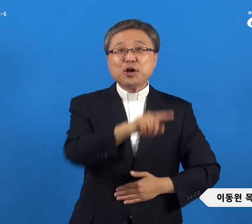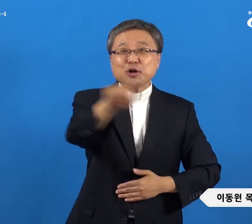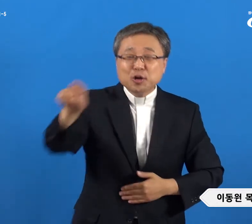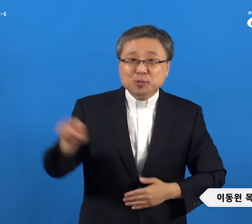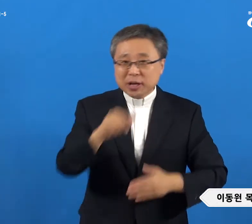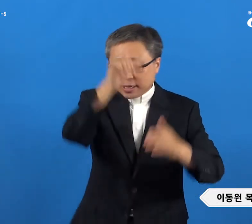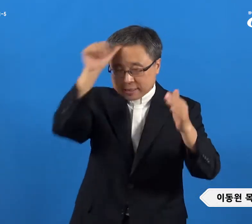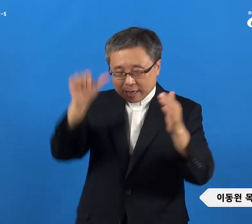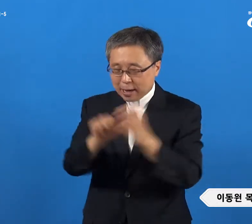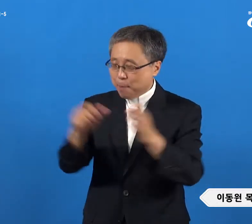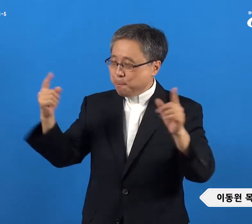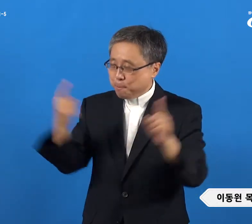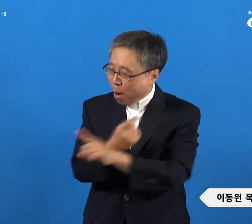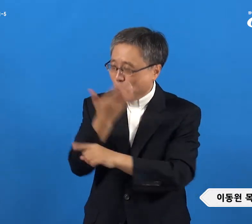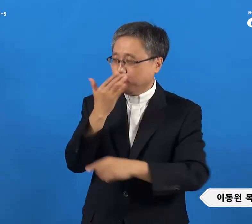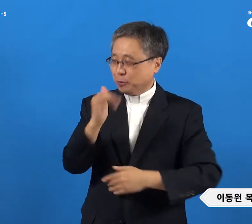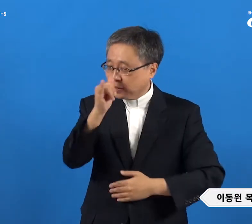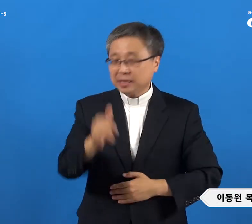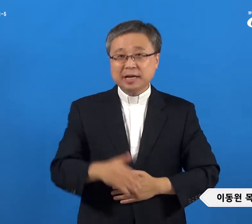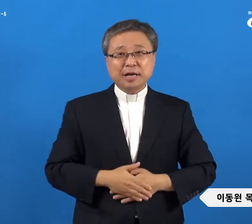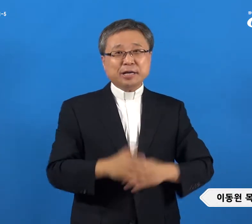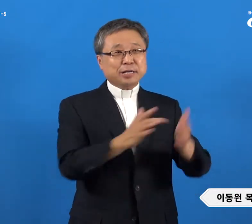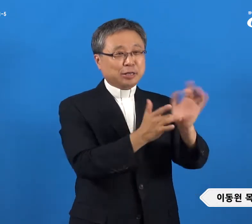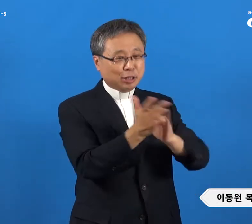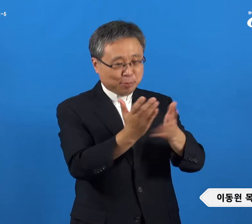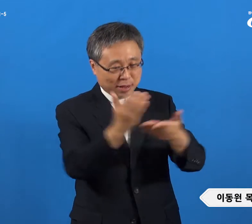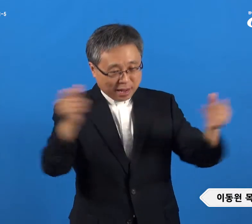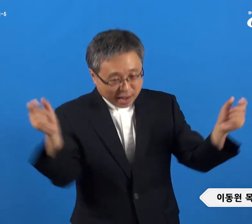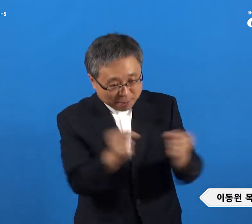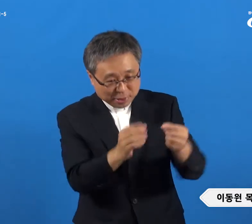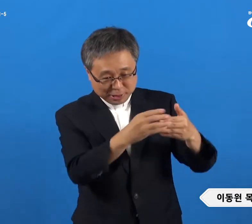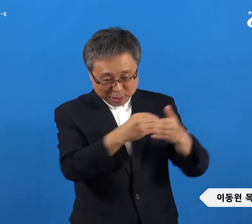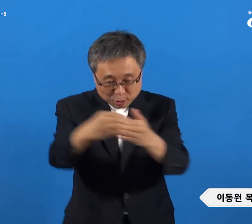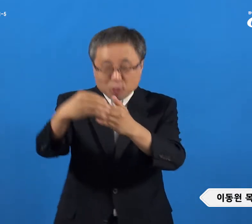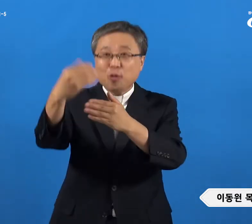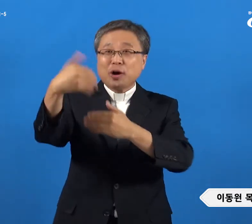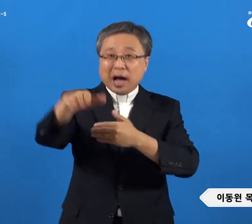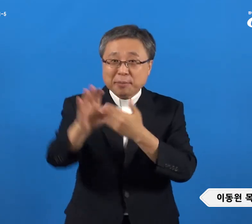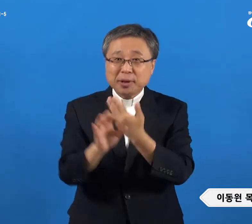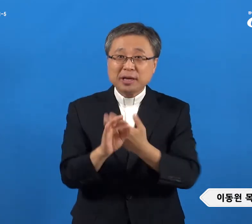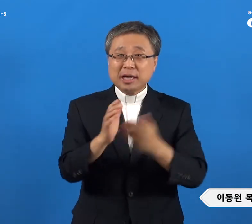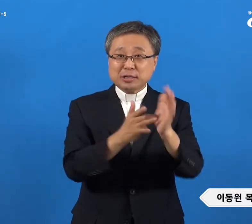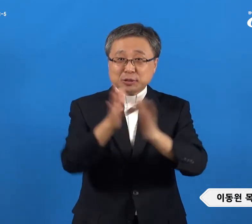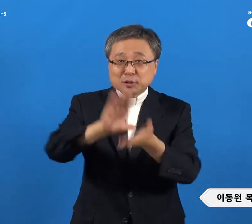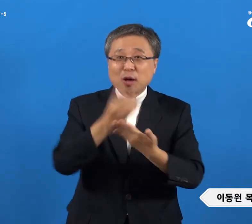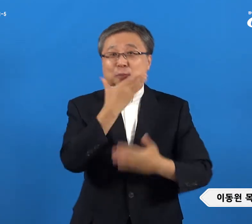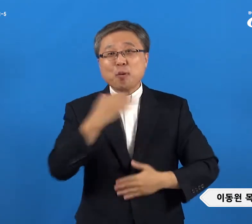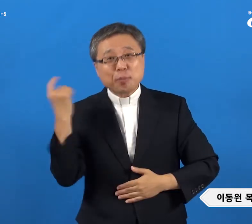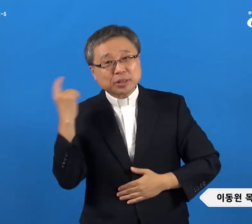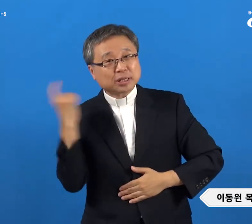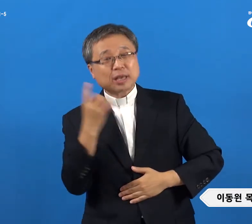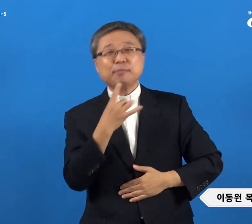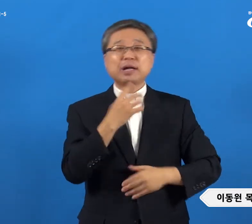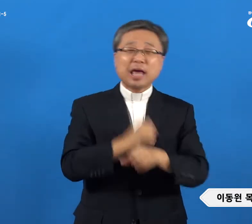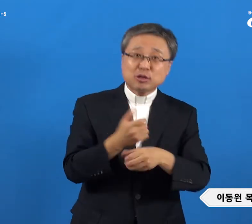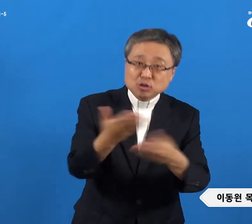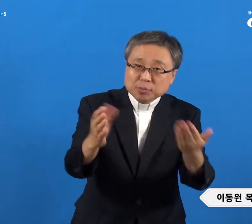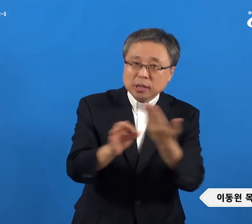인생을 바꿀 수가 있다. 예수님 앞에 데리고 모인, 그리고 예수님에 대한 복음을 듣게만 해주면 그를 믿을 것이다